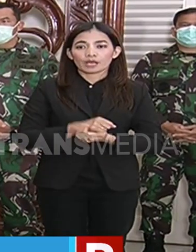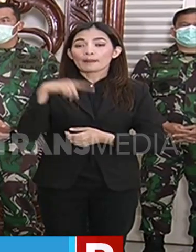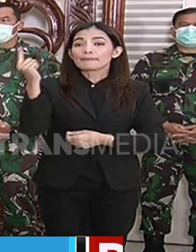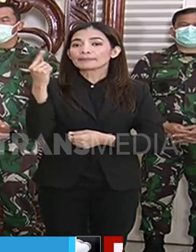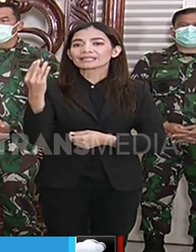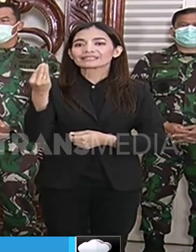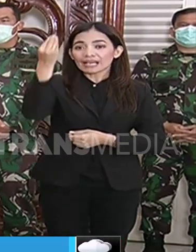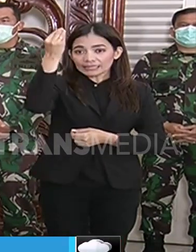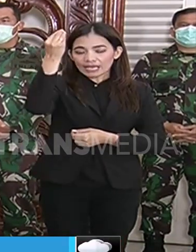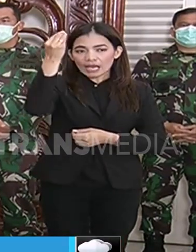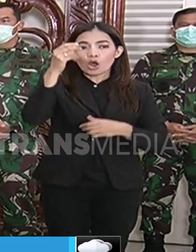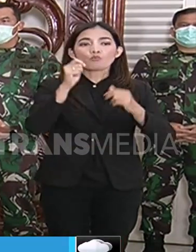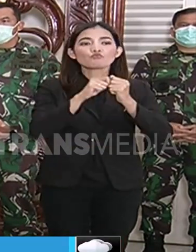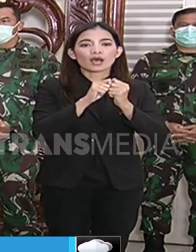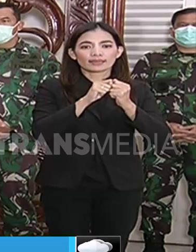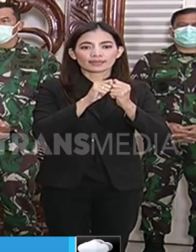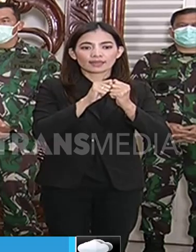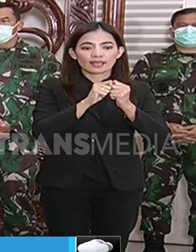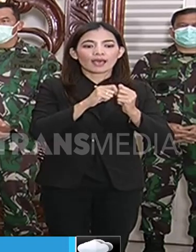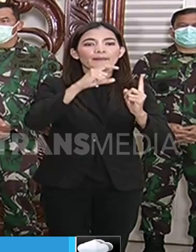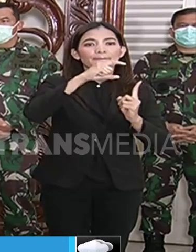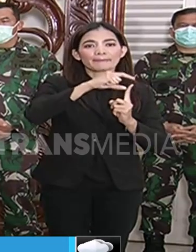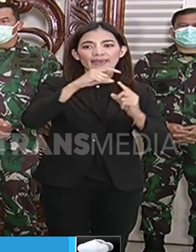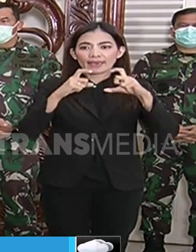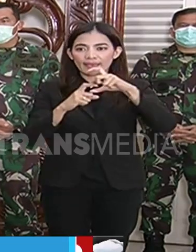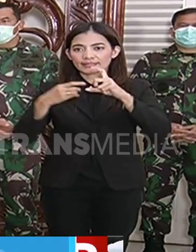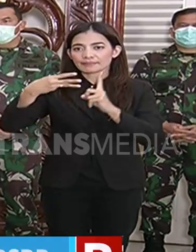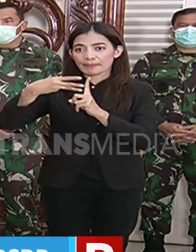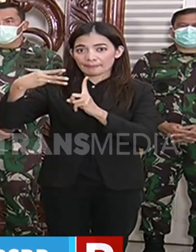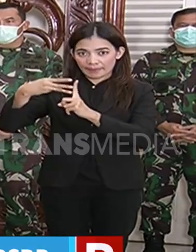melaksanakan PSBB sebagaimana